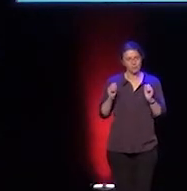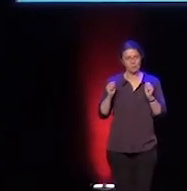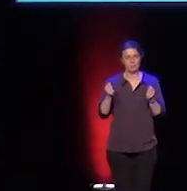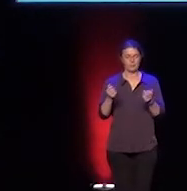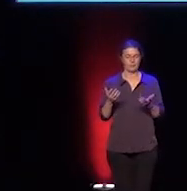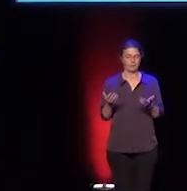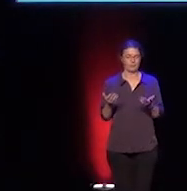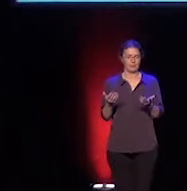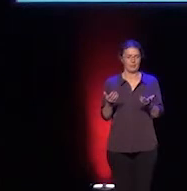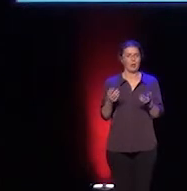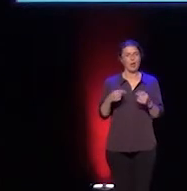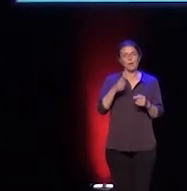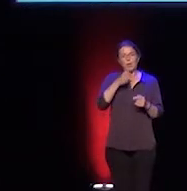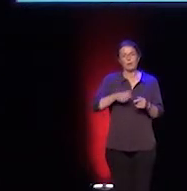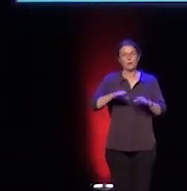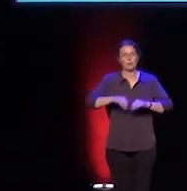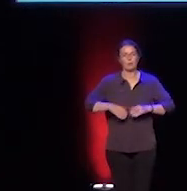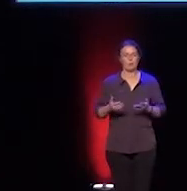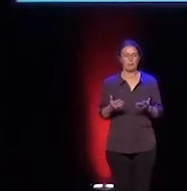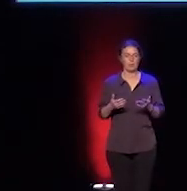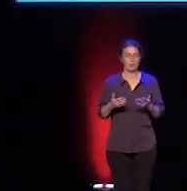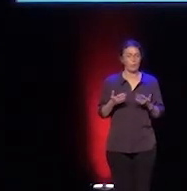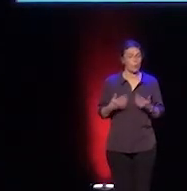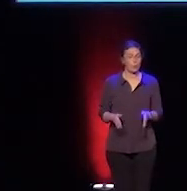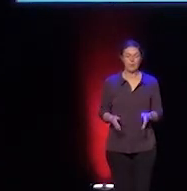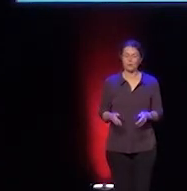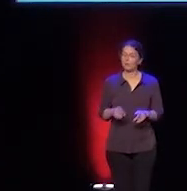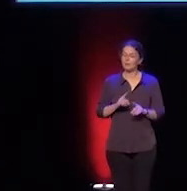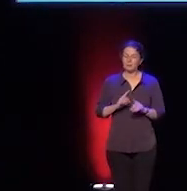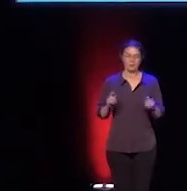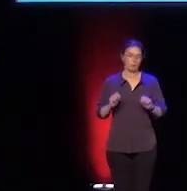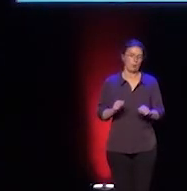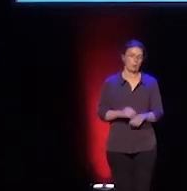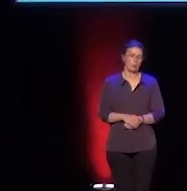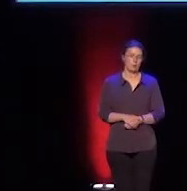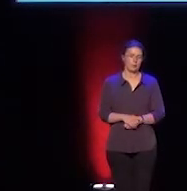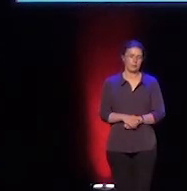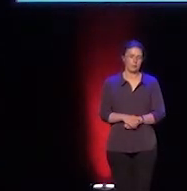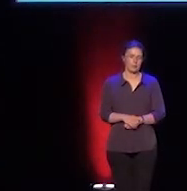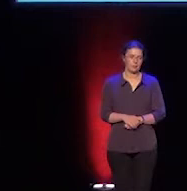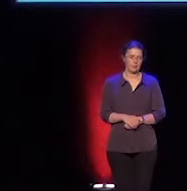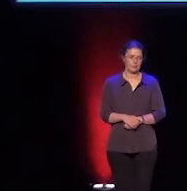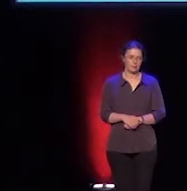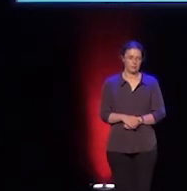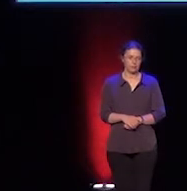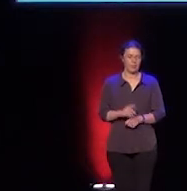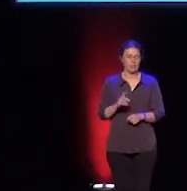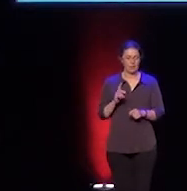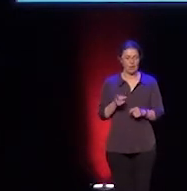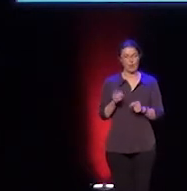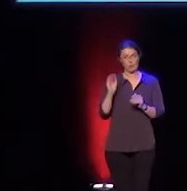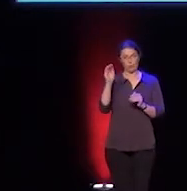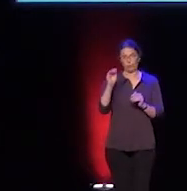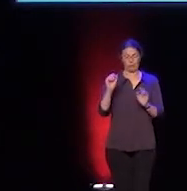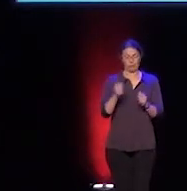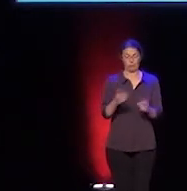stellen, Verantwortung übernehmen, wäre das alles absolut nicht möglich. Auch in Zukunft